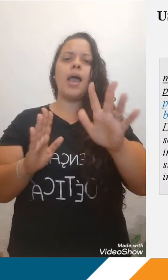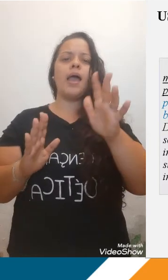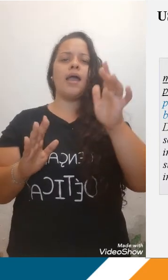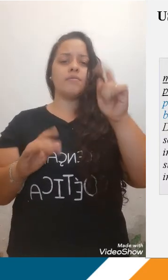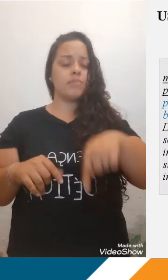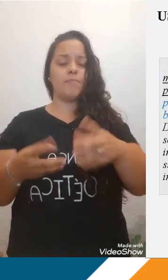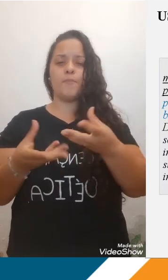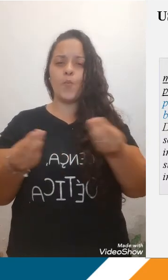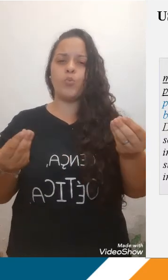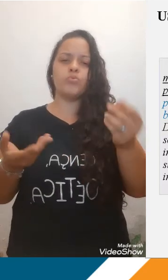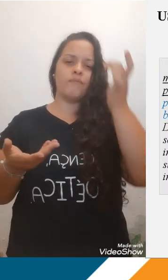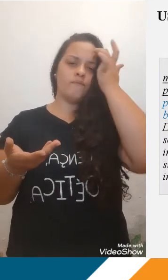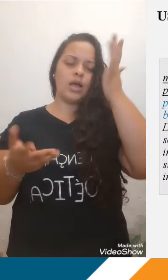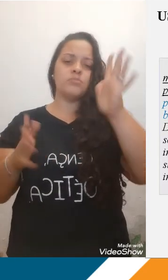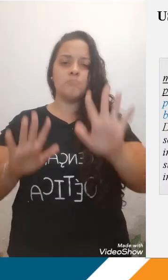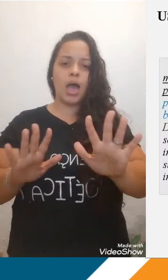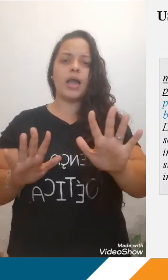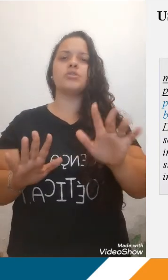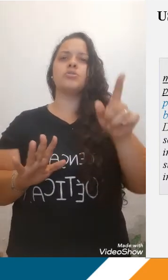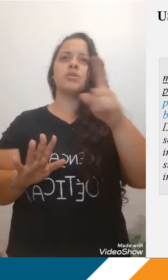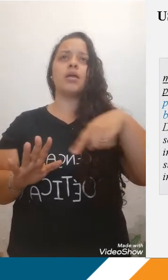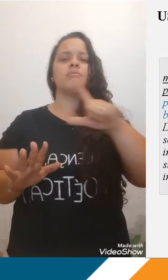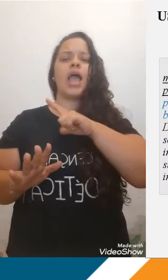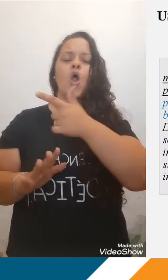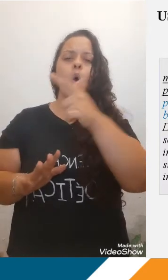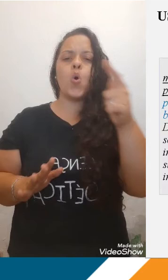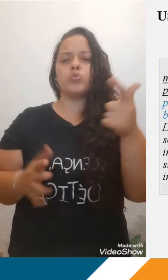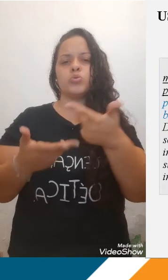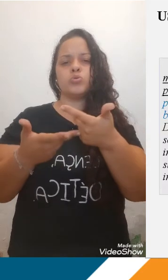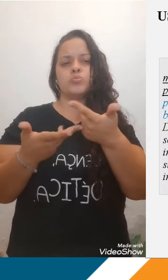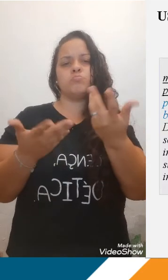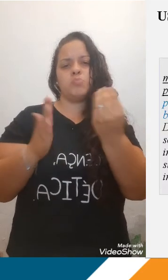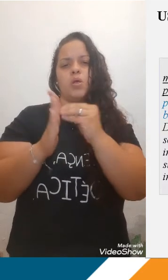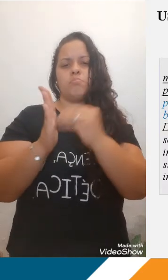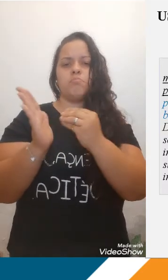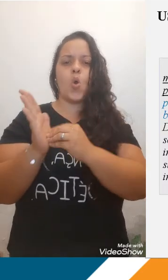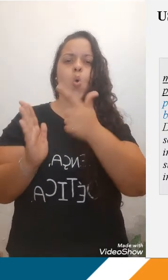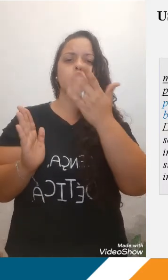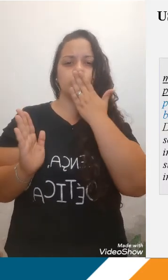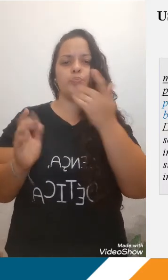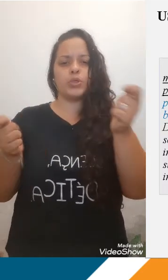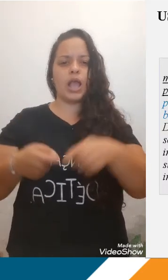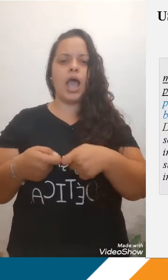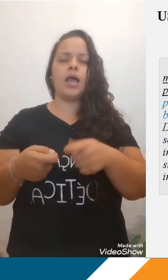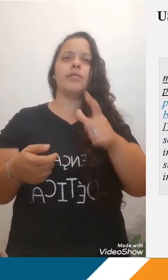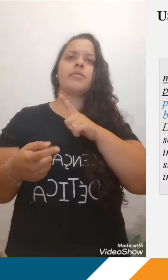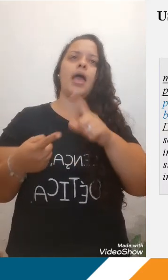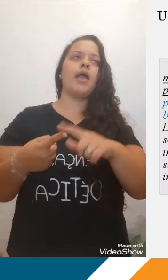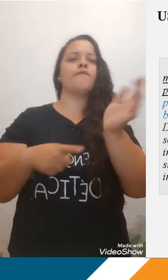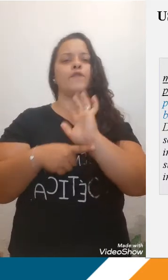a aula com um exemplo filosófico, existem outras formas de fazer menção à cultura, tais como as que eu mencionei,